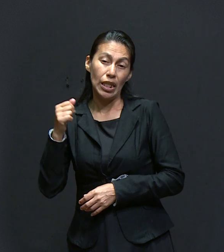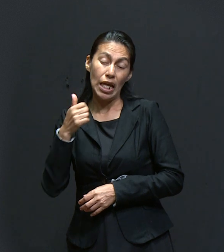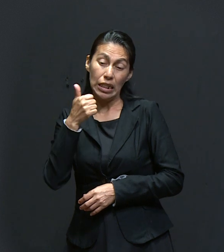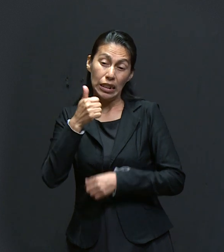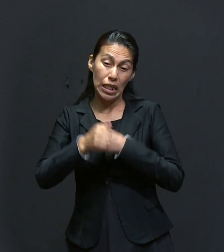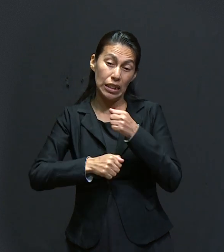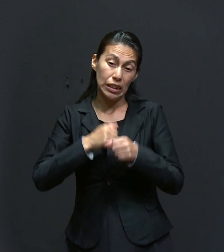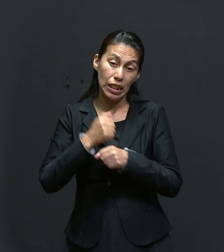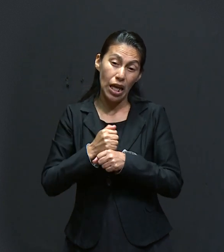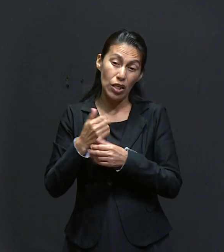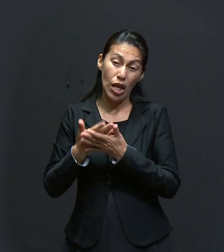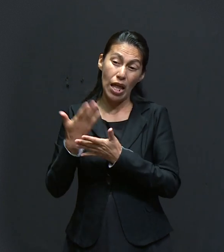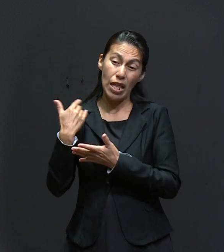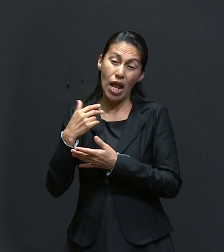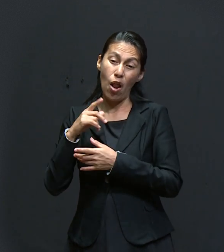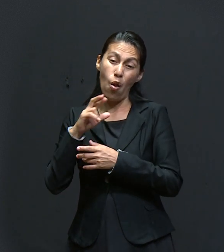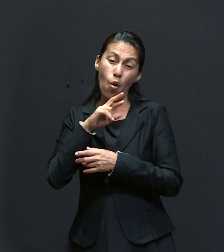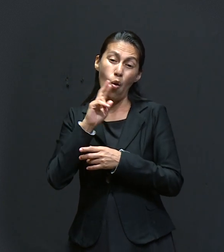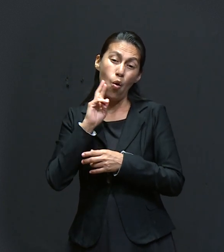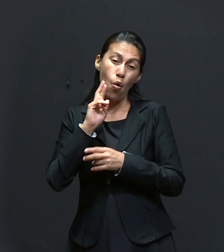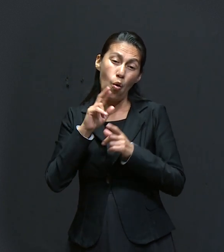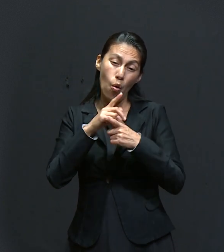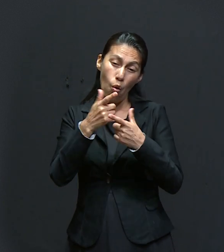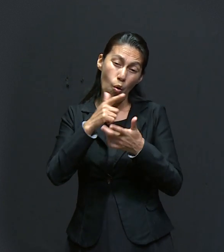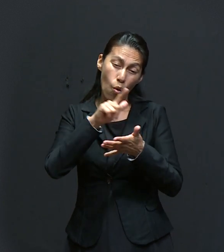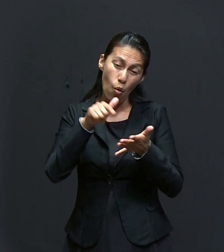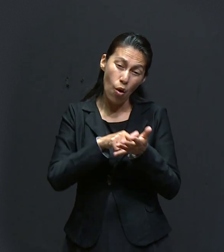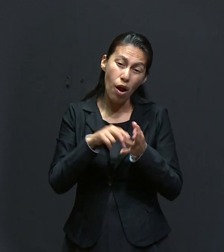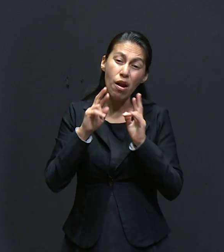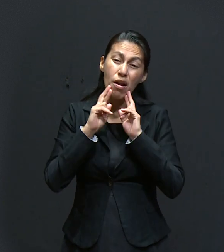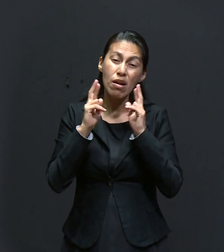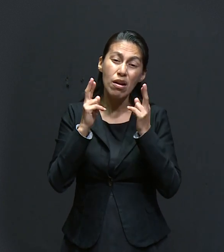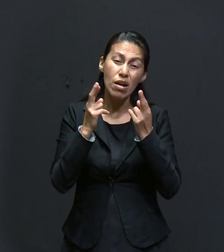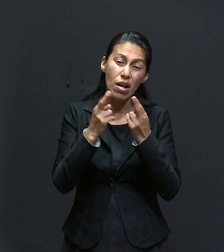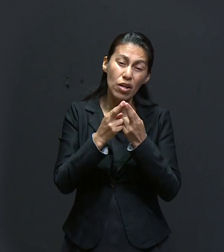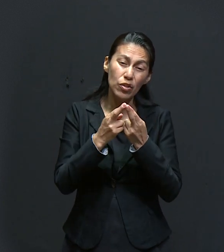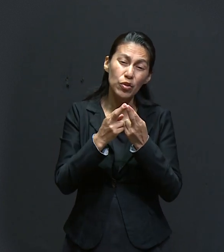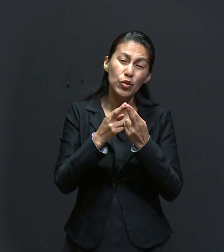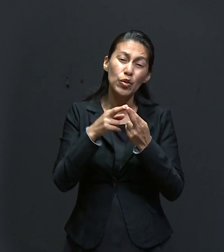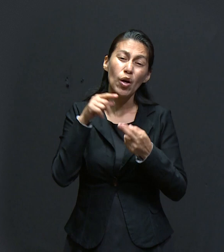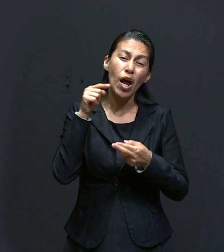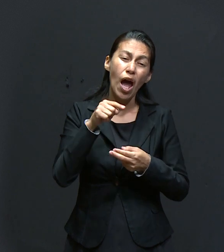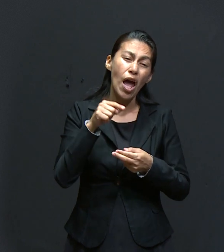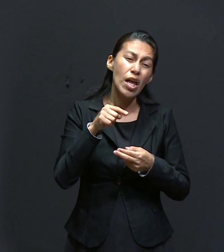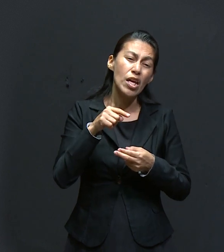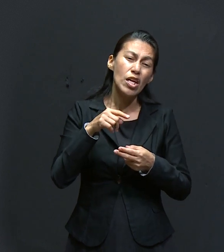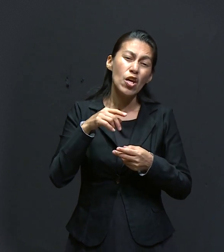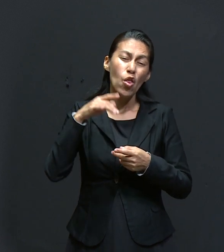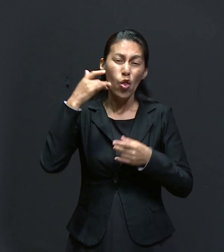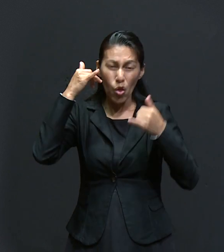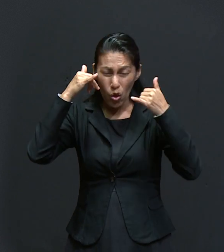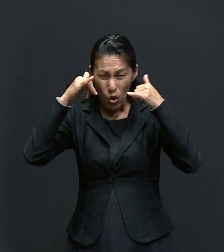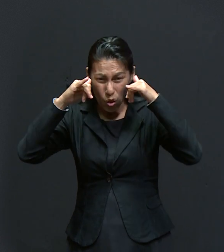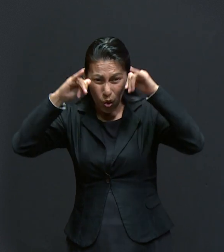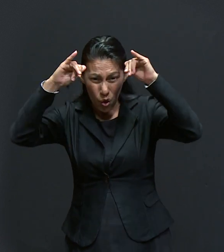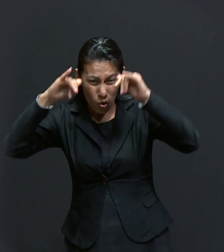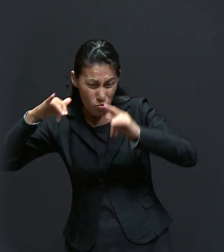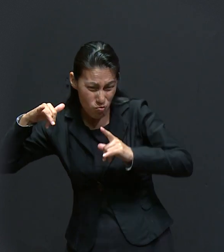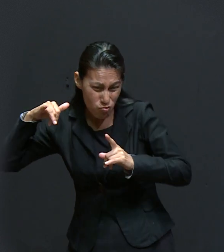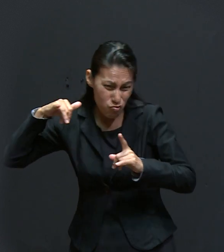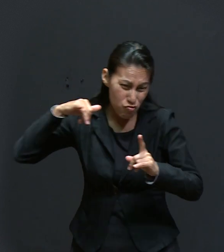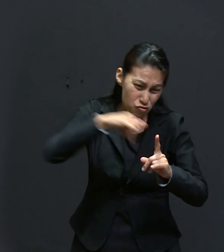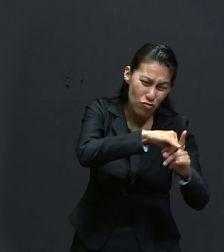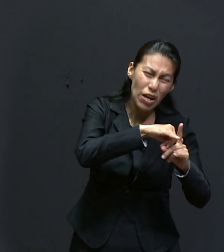de hidalgo un toro lo embistió perdió un ojito y tiene varias fracturas en su